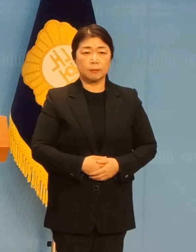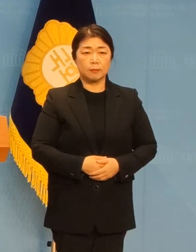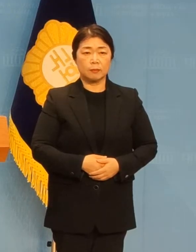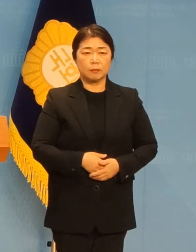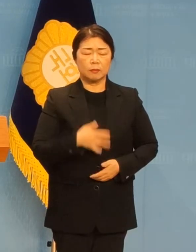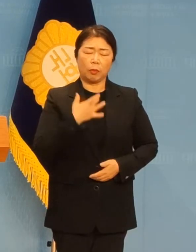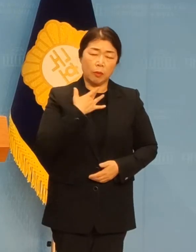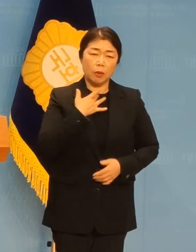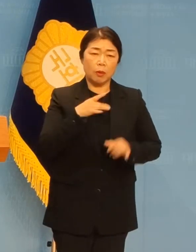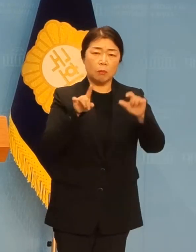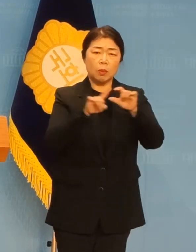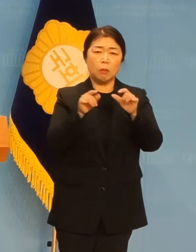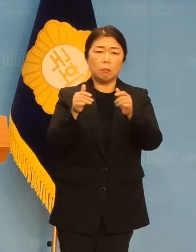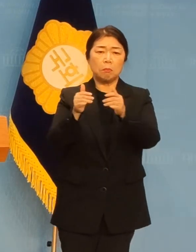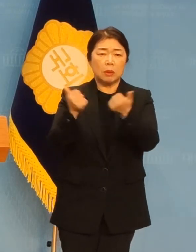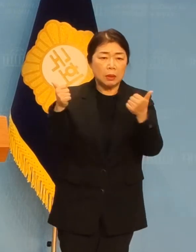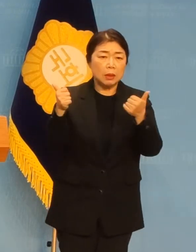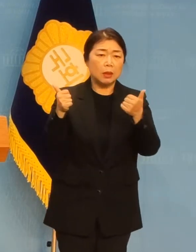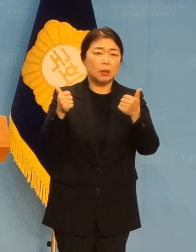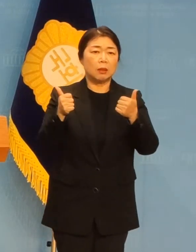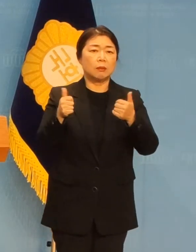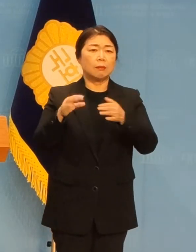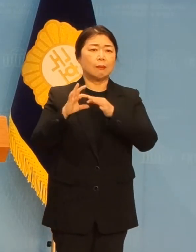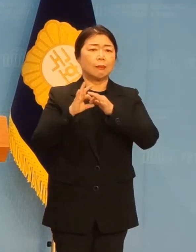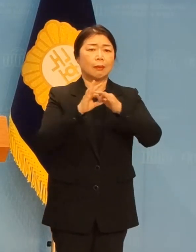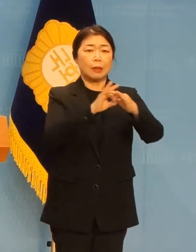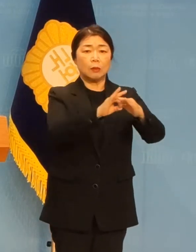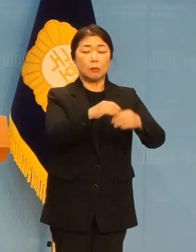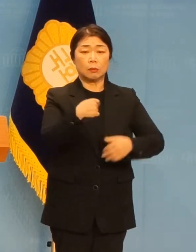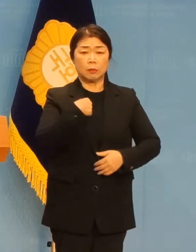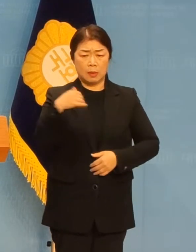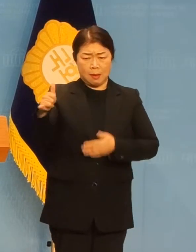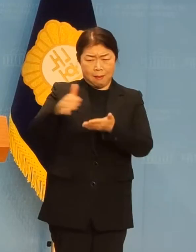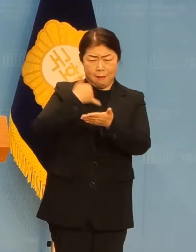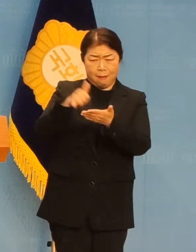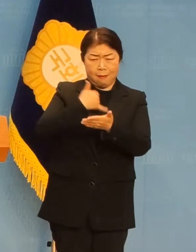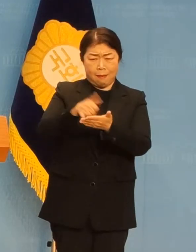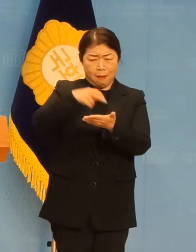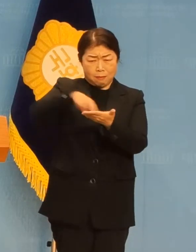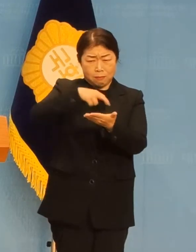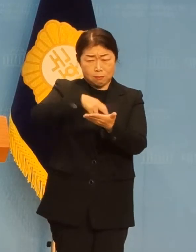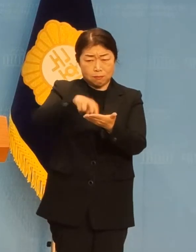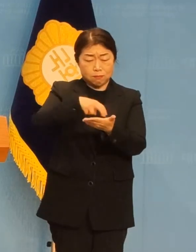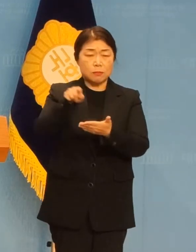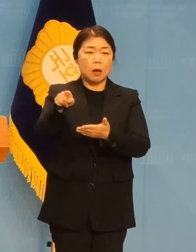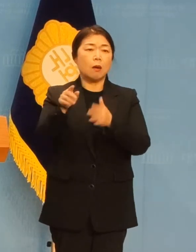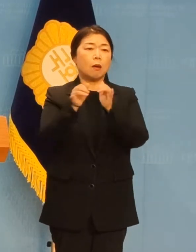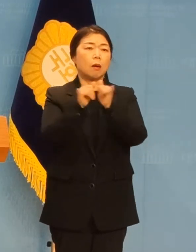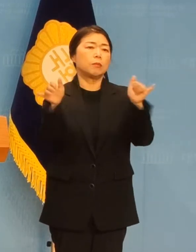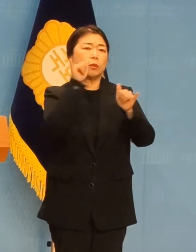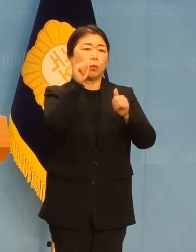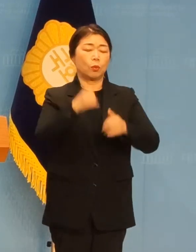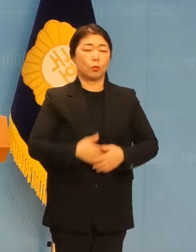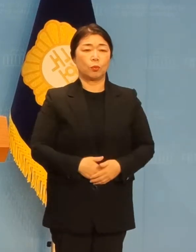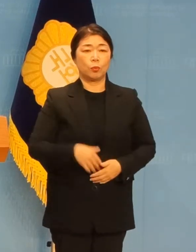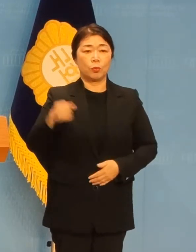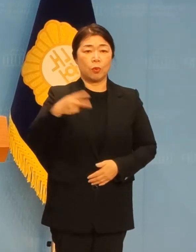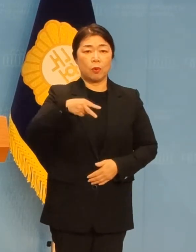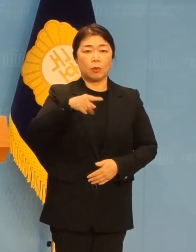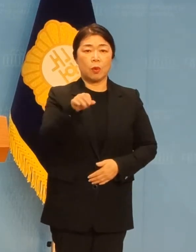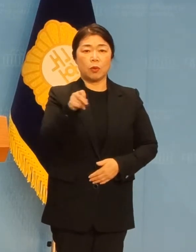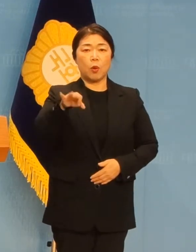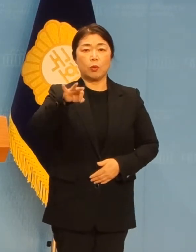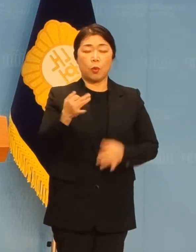혐오스러운 표현으로 지속적으로 전화와 문자를 보내는 자가 있습니다. 그리고 서영교